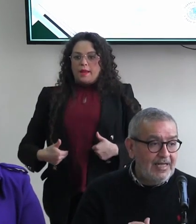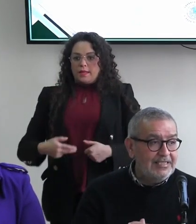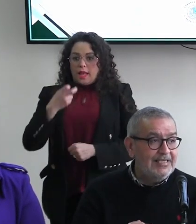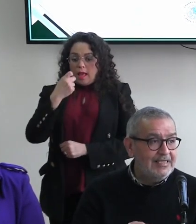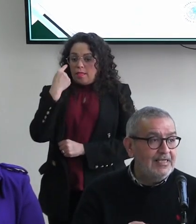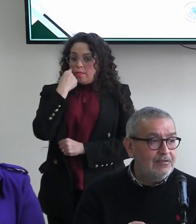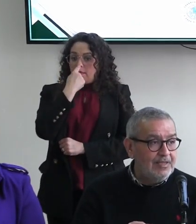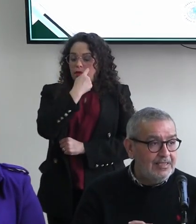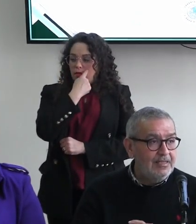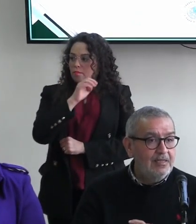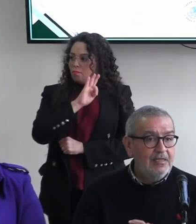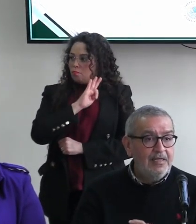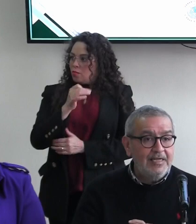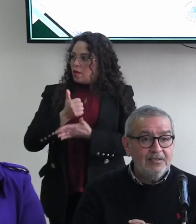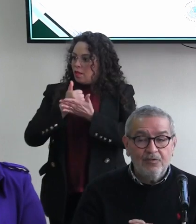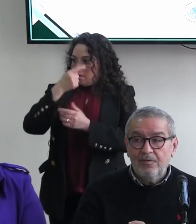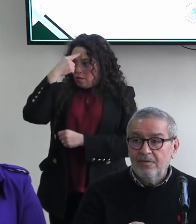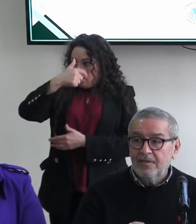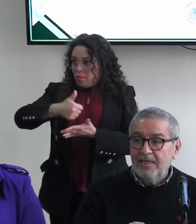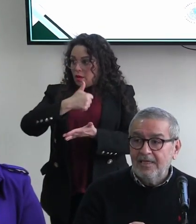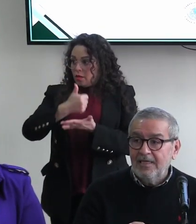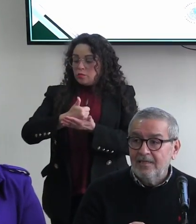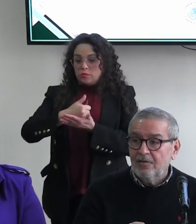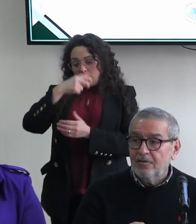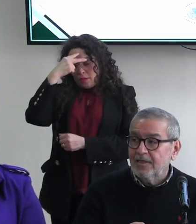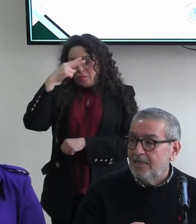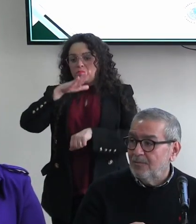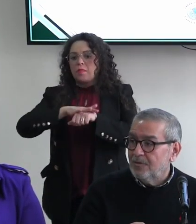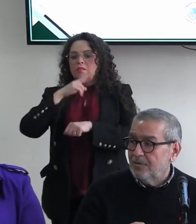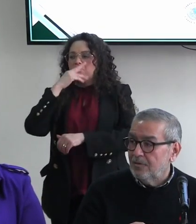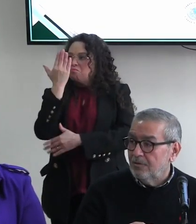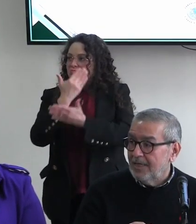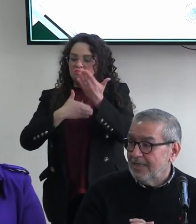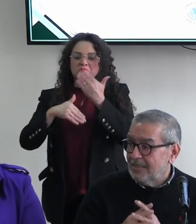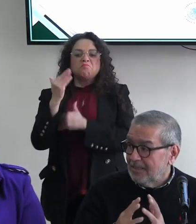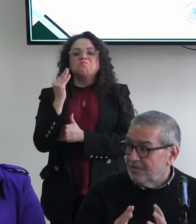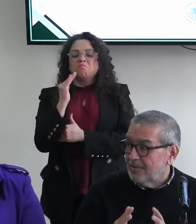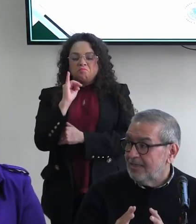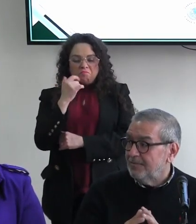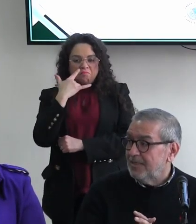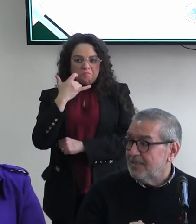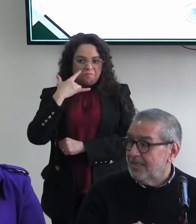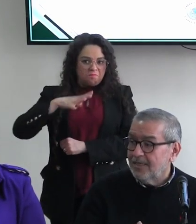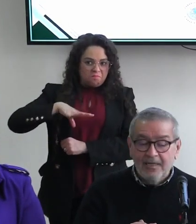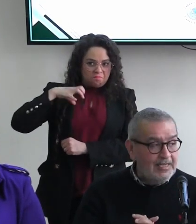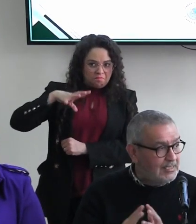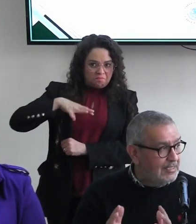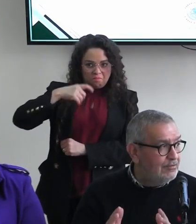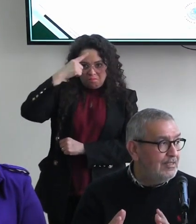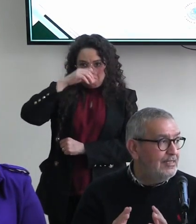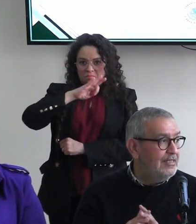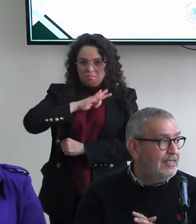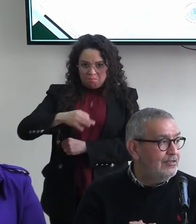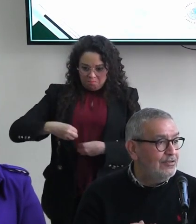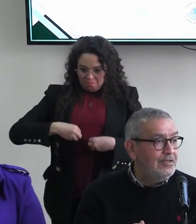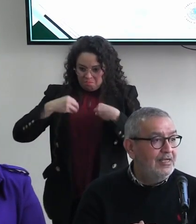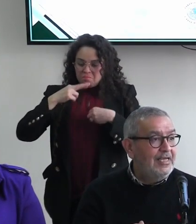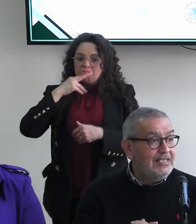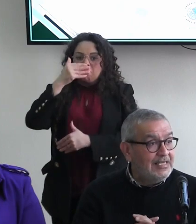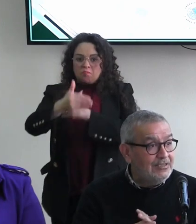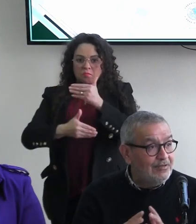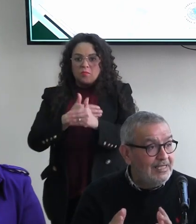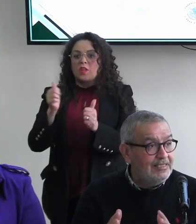poder hacer de la ciudad esto que todos queremos lograr, esta ciudad de bienestar, esta ciudad de